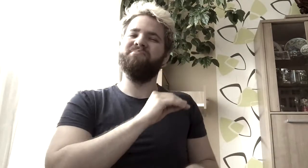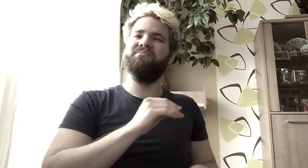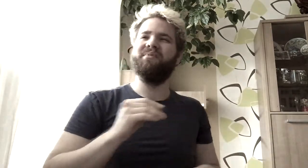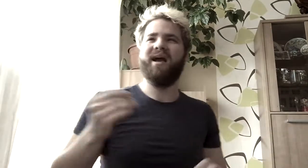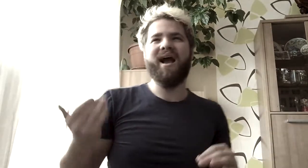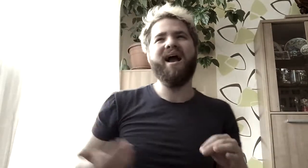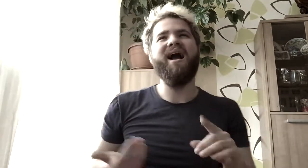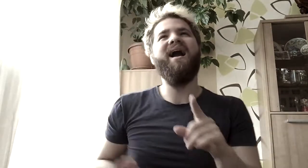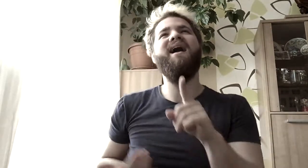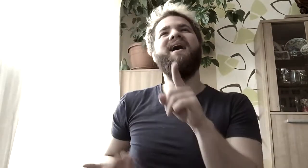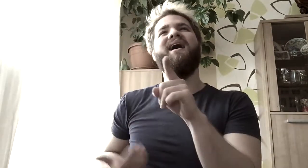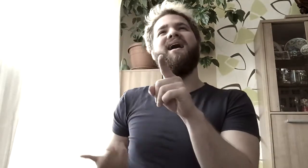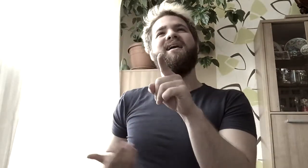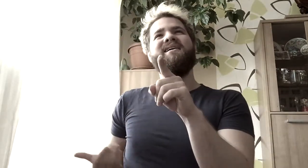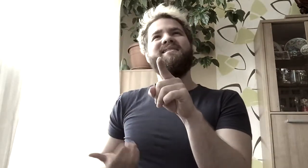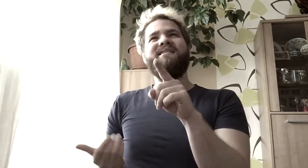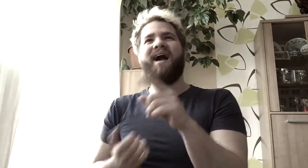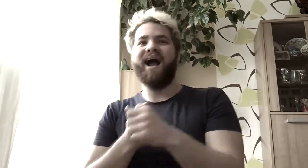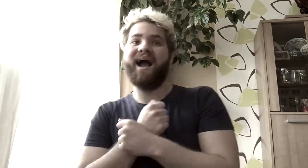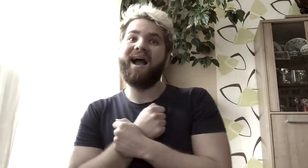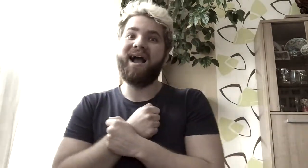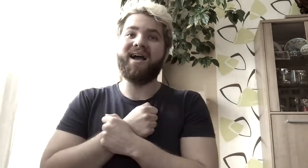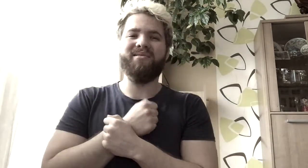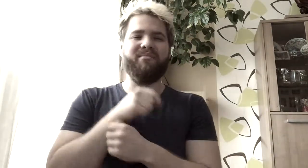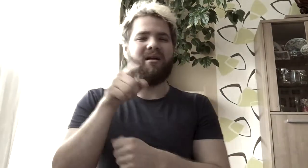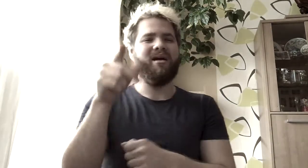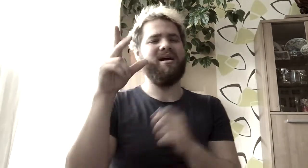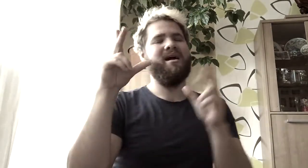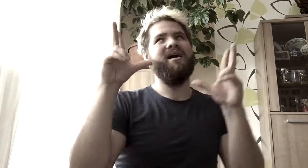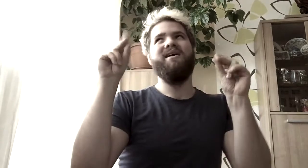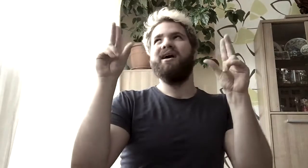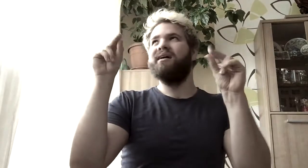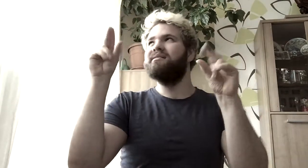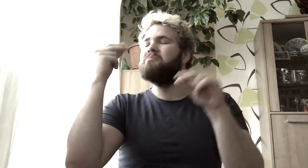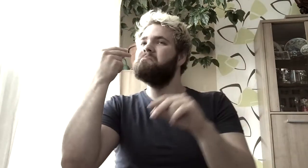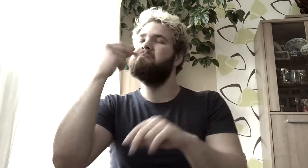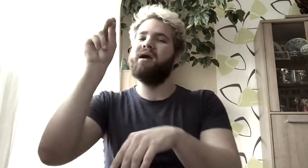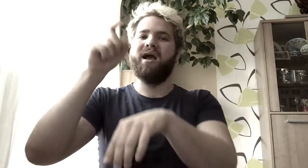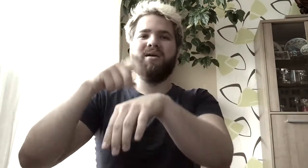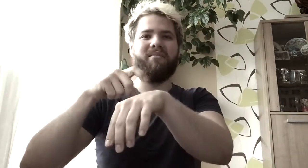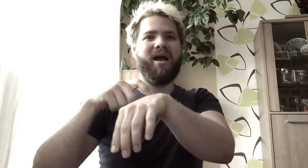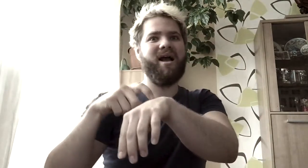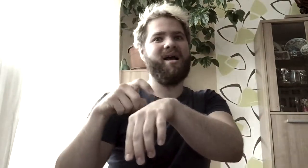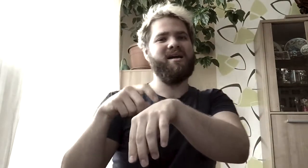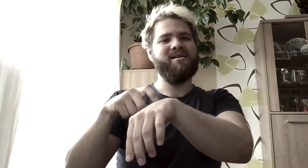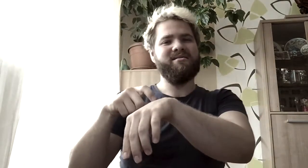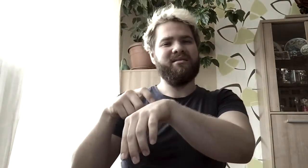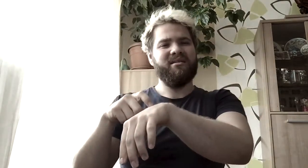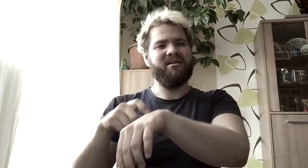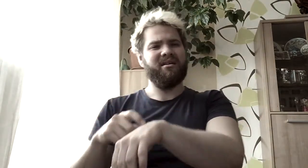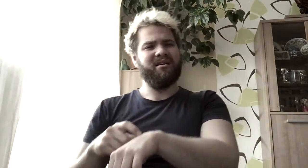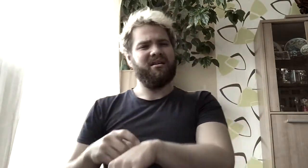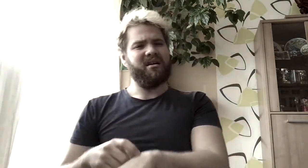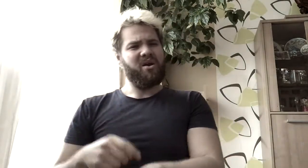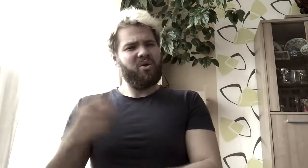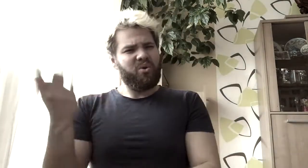to live and love it, the happiest time, hard time. Where's